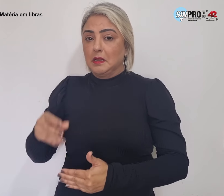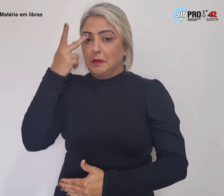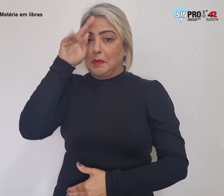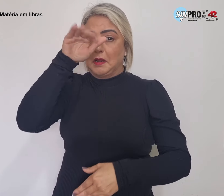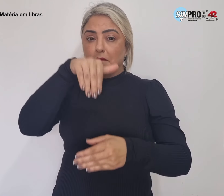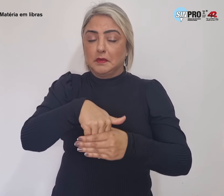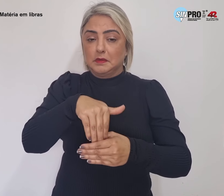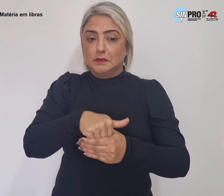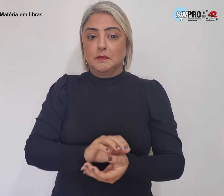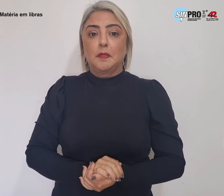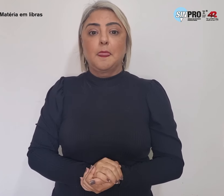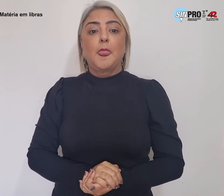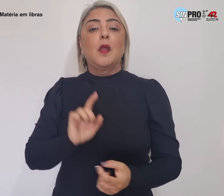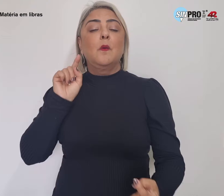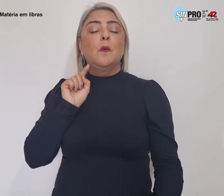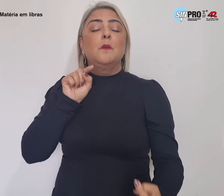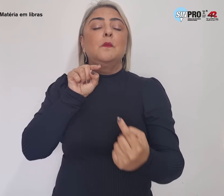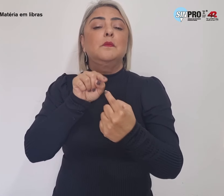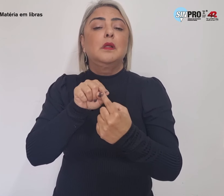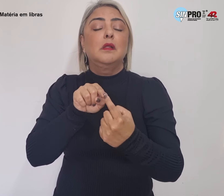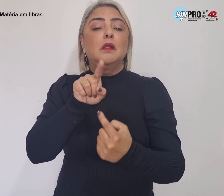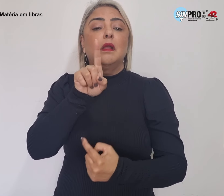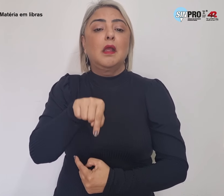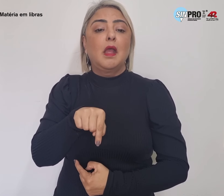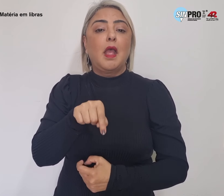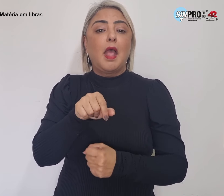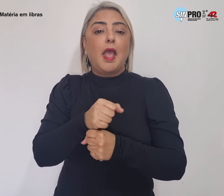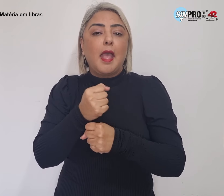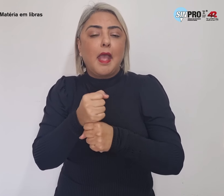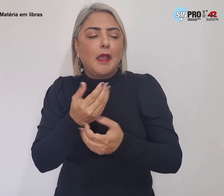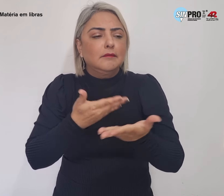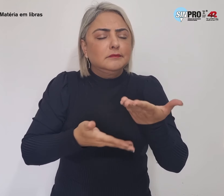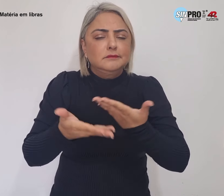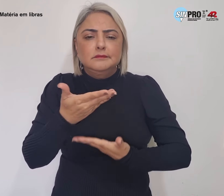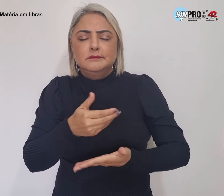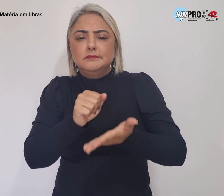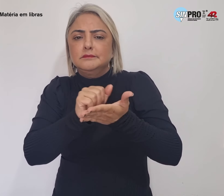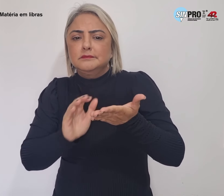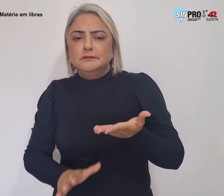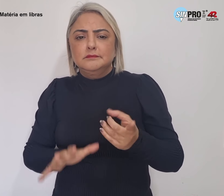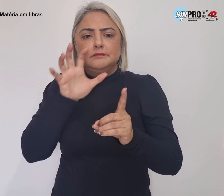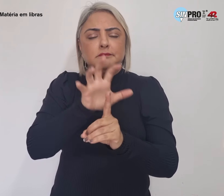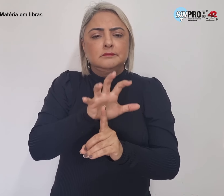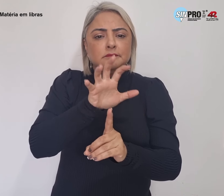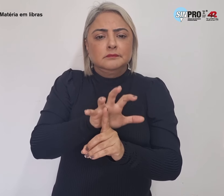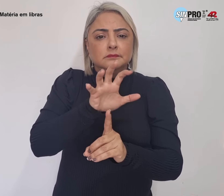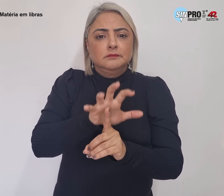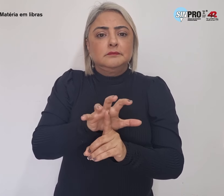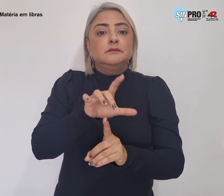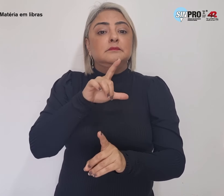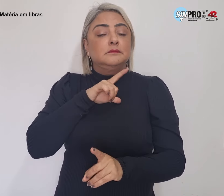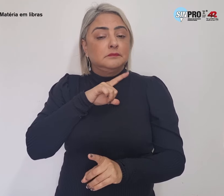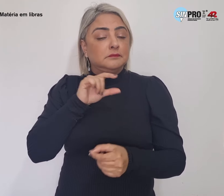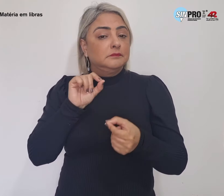O objetivo é costurar as ações de pressão que devem ser realizadas pela